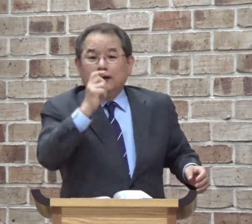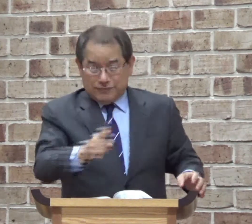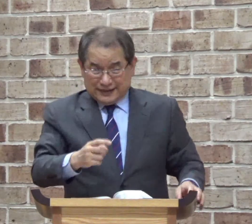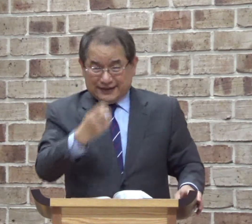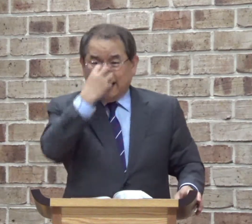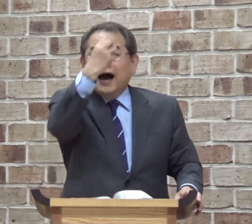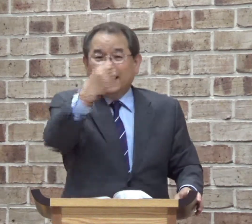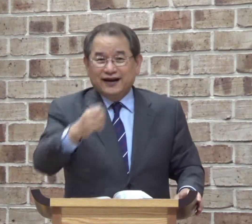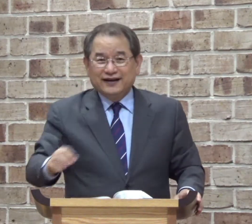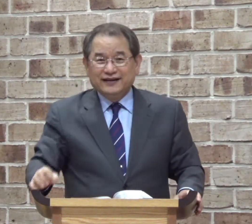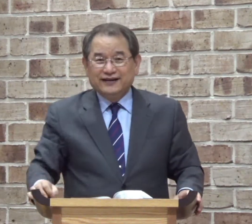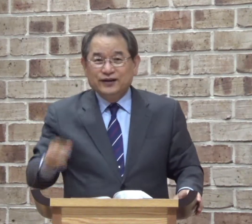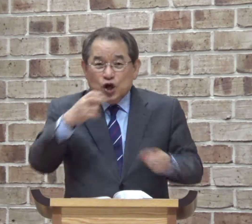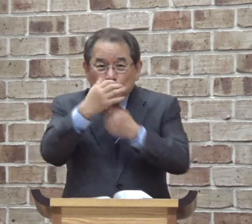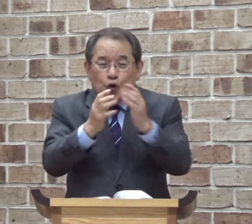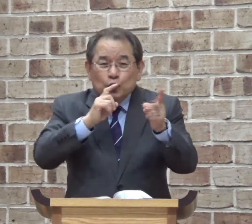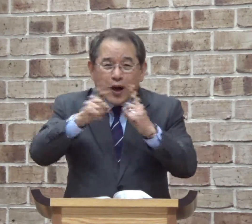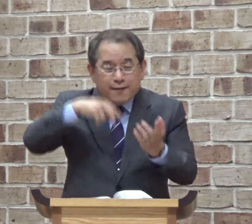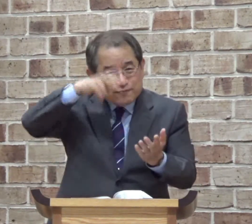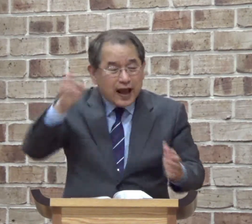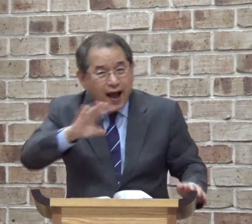성경 말씀을 묵상하지 않는 교만,